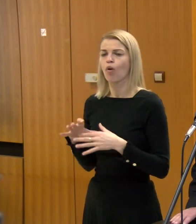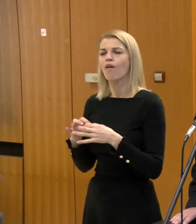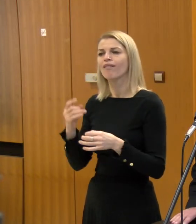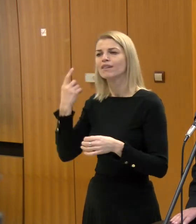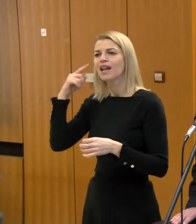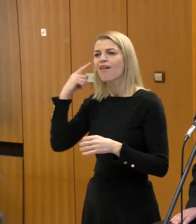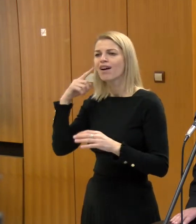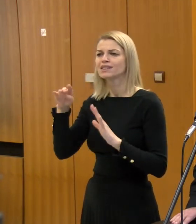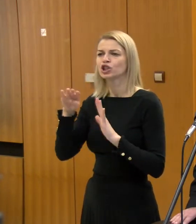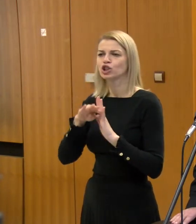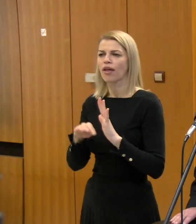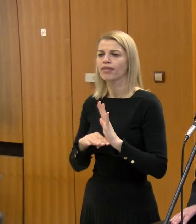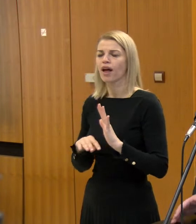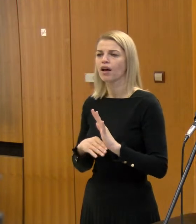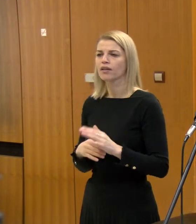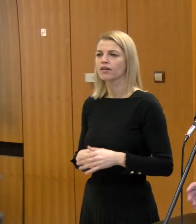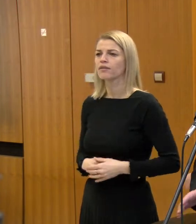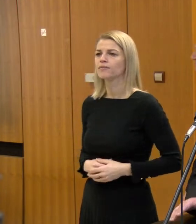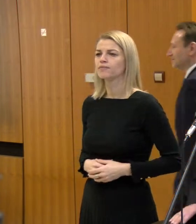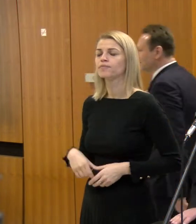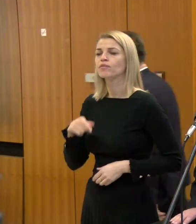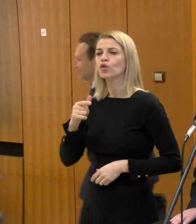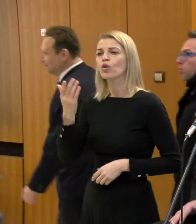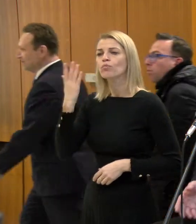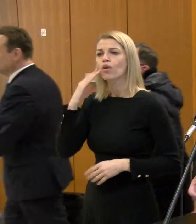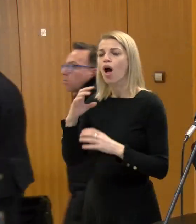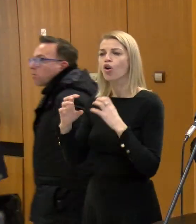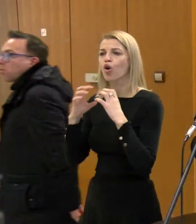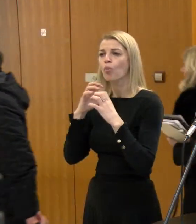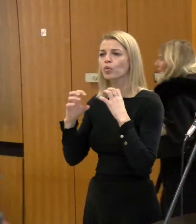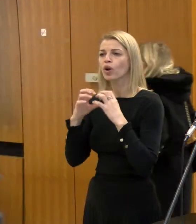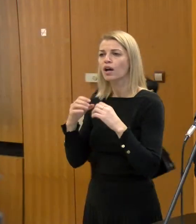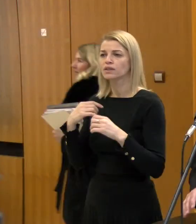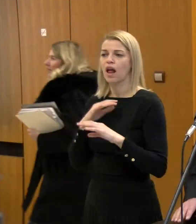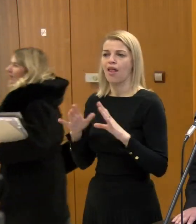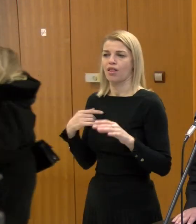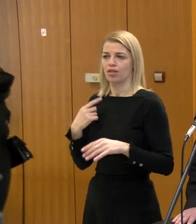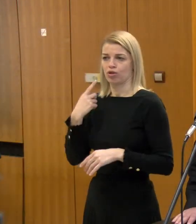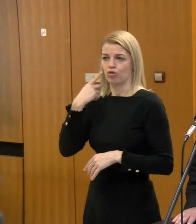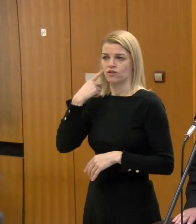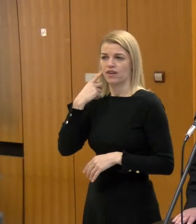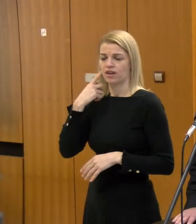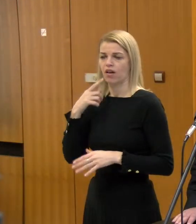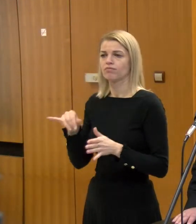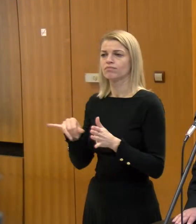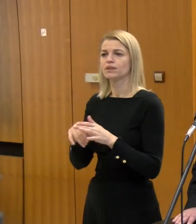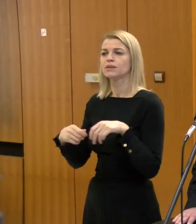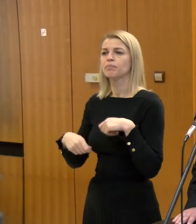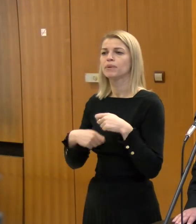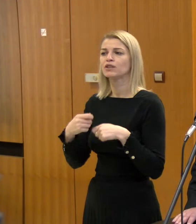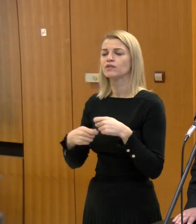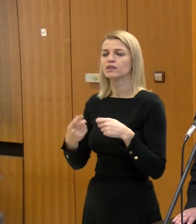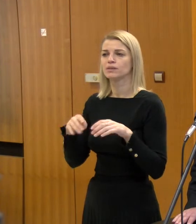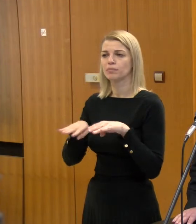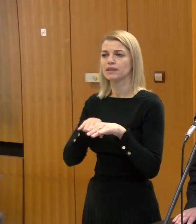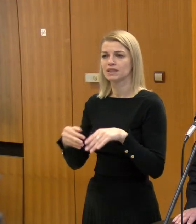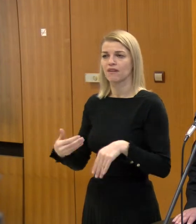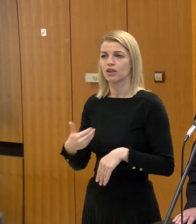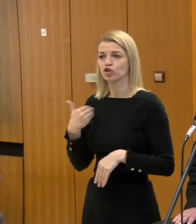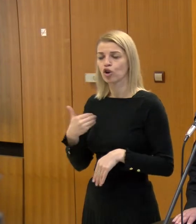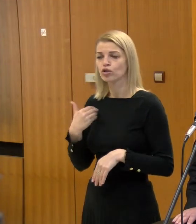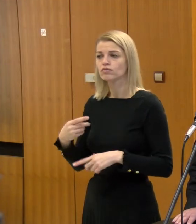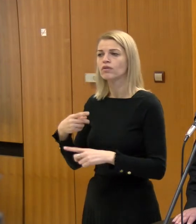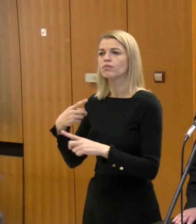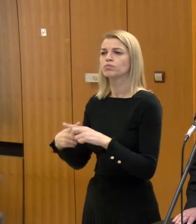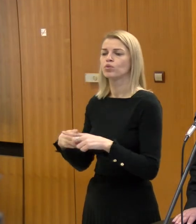vzdelávacích štandardov. Jednoducho bola to komunikácia, o ktorej som sa len dozvedel, medzi pracovníkmi z ministerstva školstva